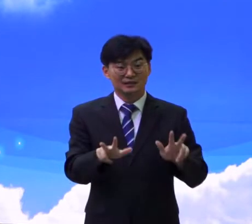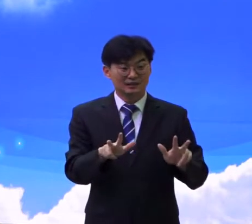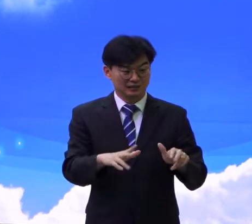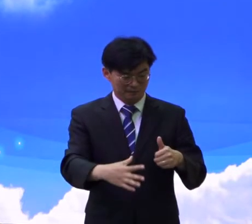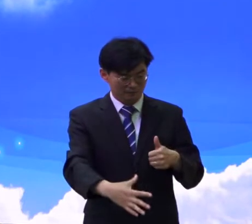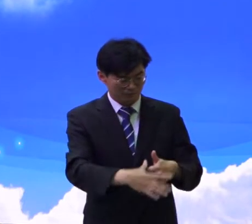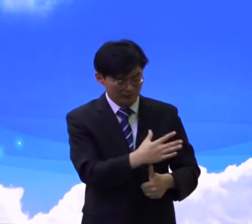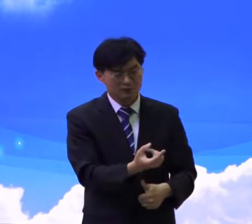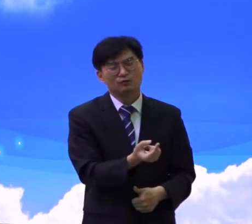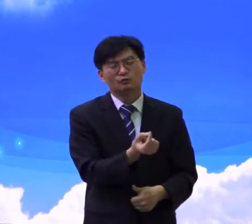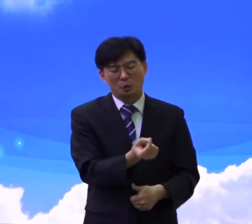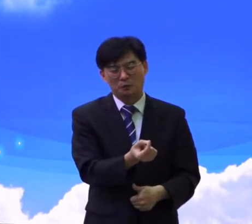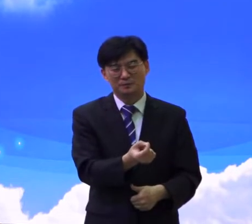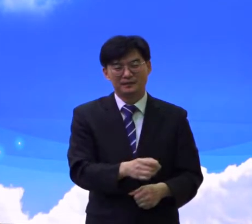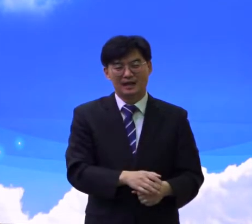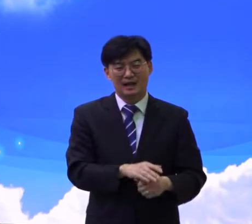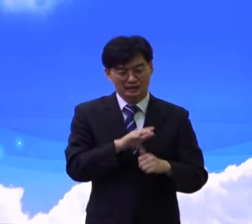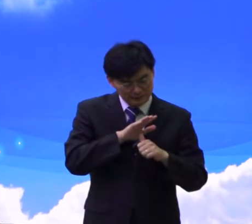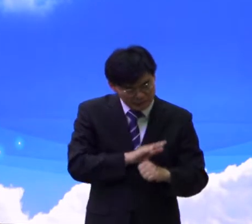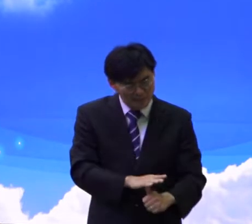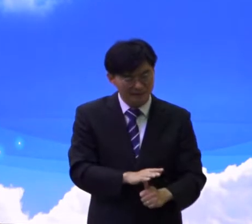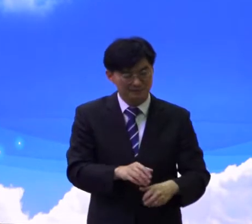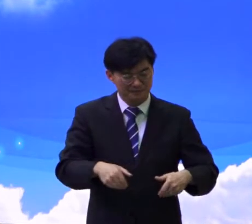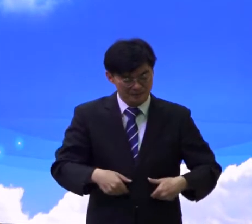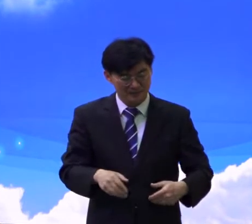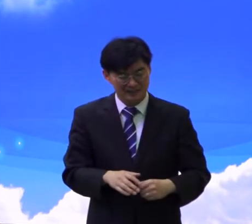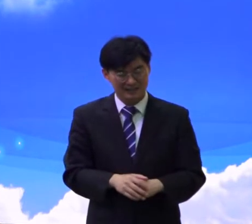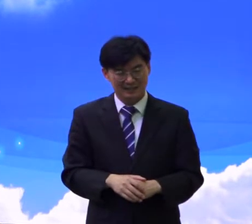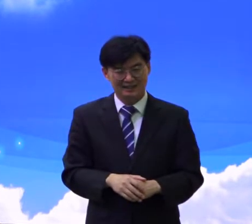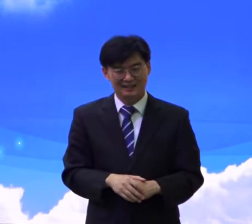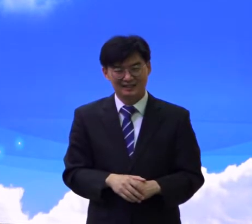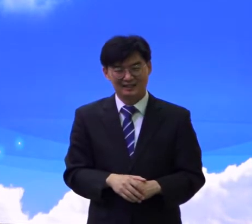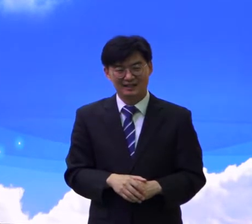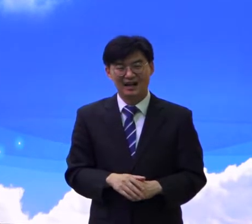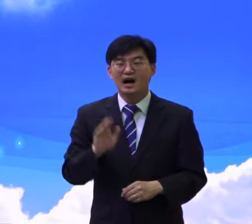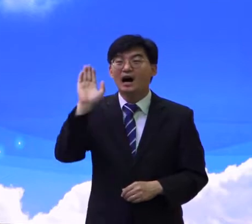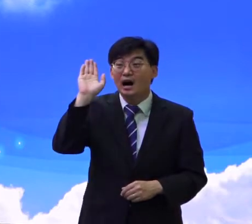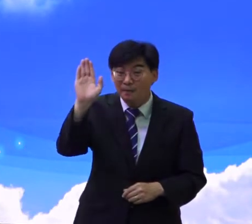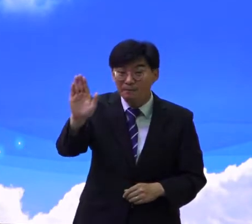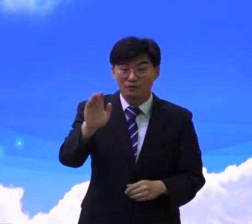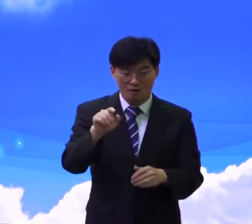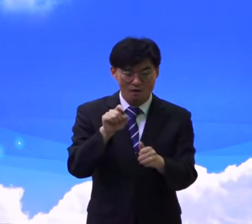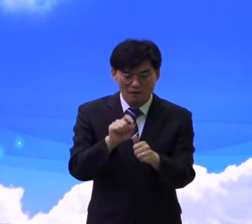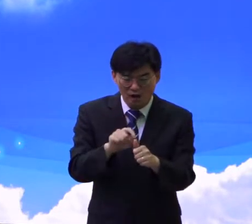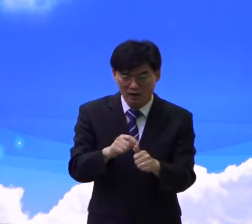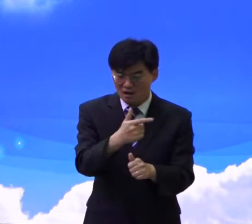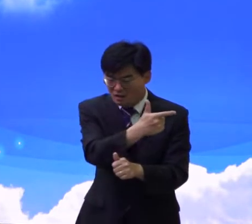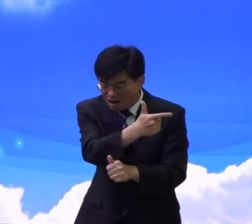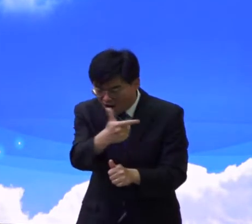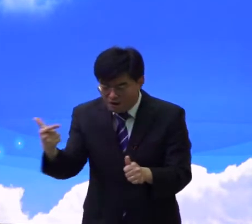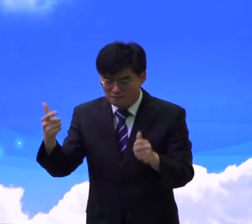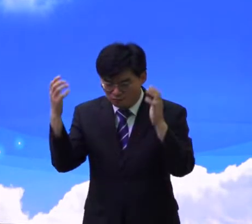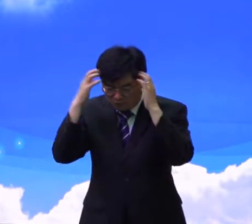이 정도의 상황으로 그렇게 힘들어해서야 되겠니? 앞으로 더 고통스러운 때가 올 텐데 그때는